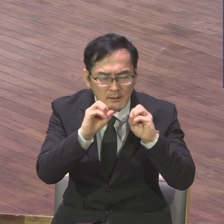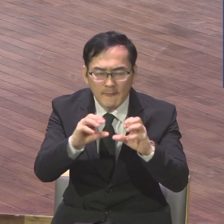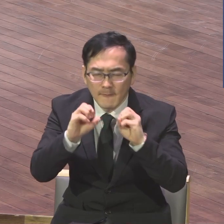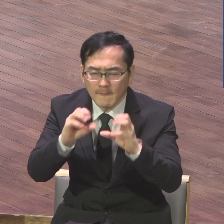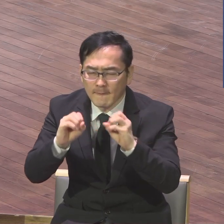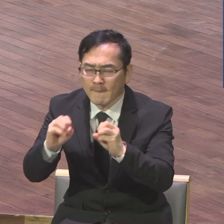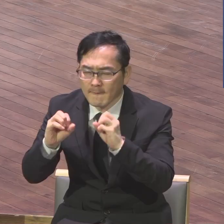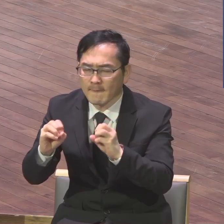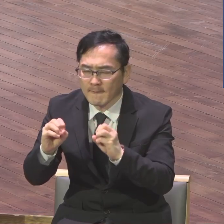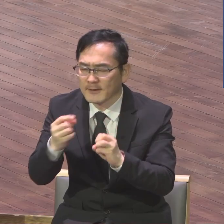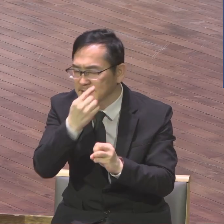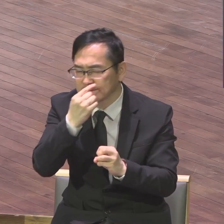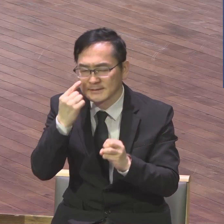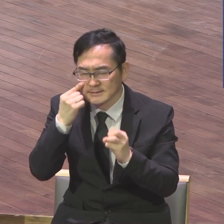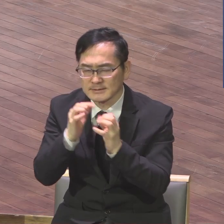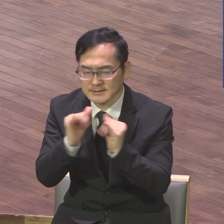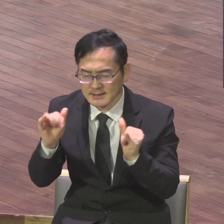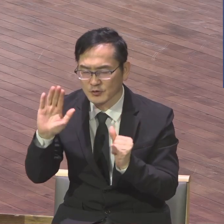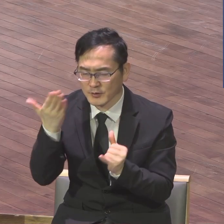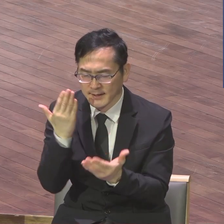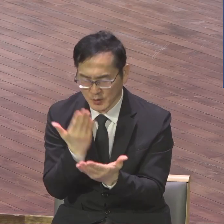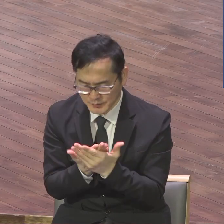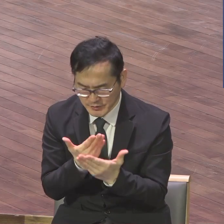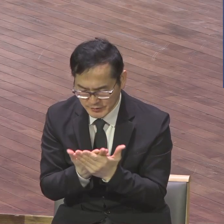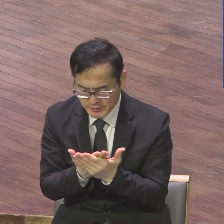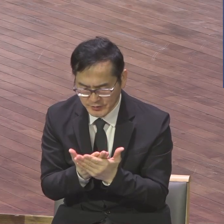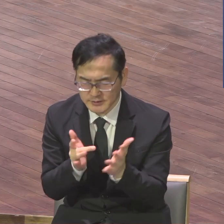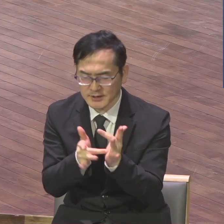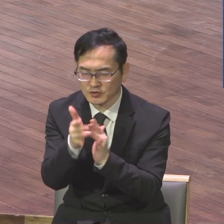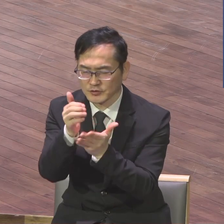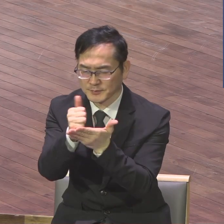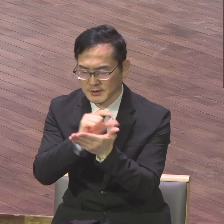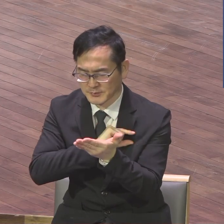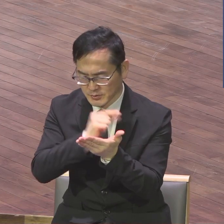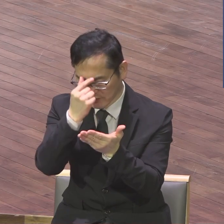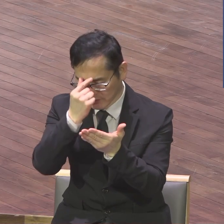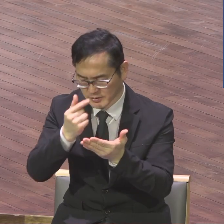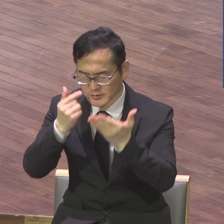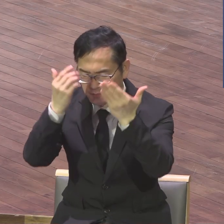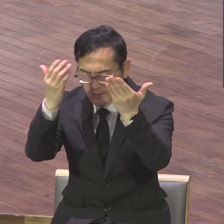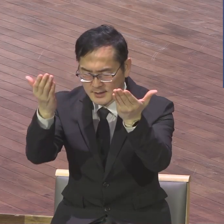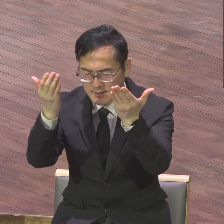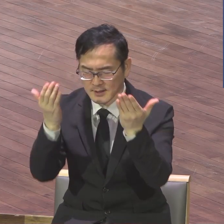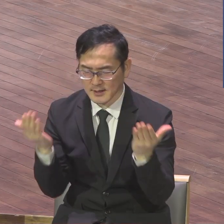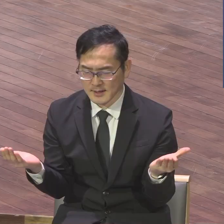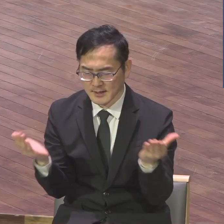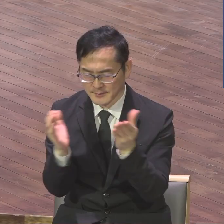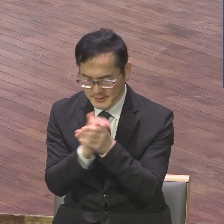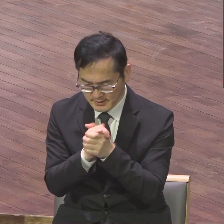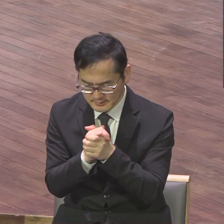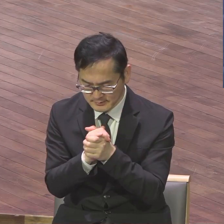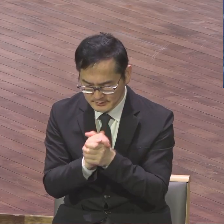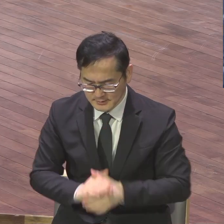부활의 산증인들이 되게 하여 주옵소서. 예수 그리스도를 받들어 기도합나이다. 아멘.